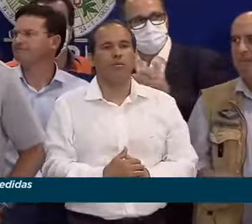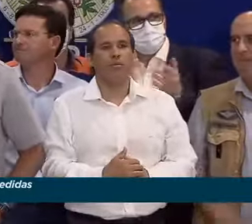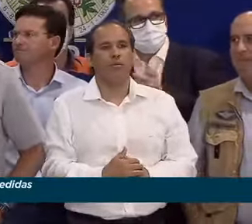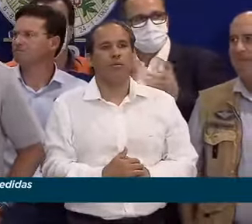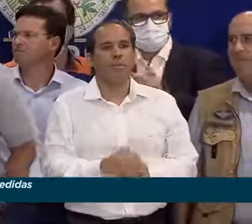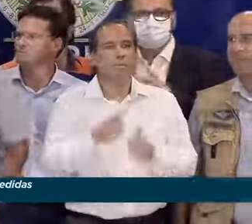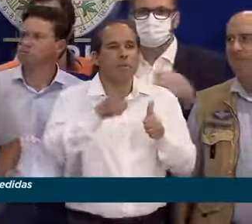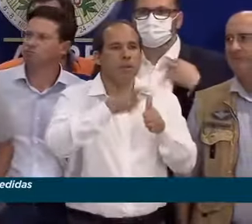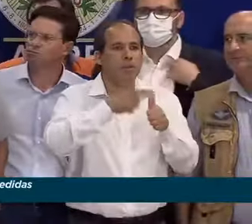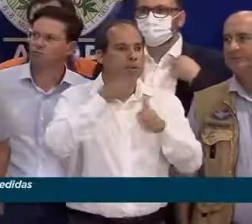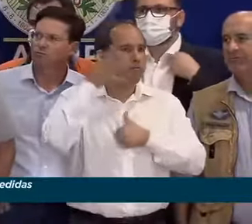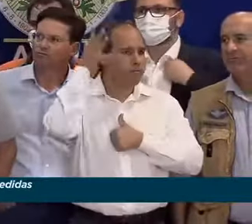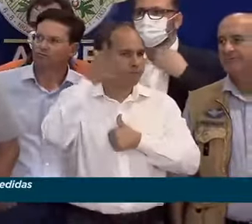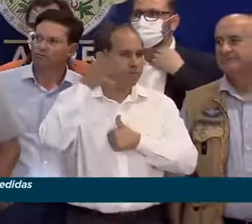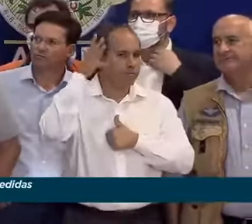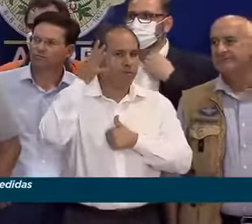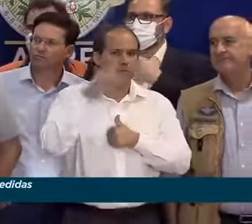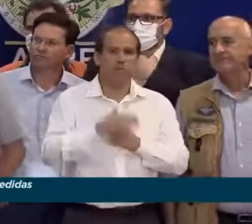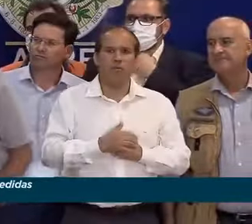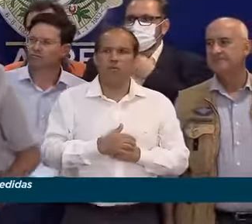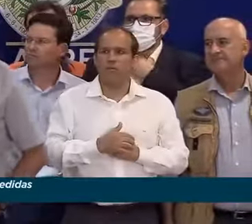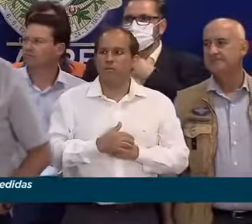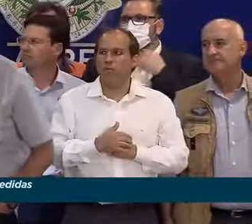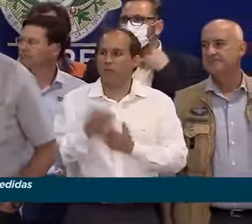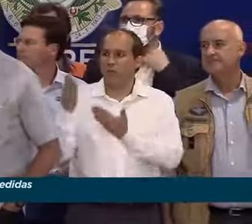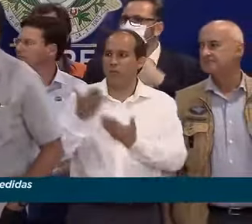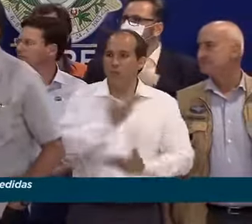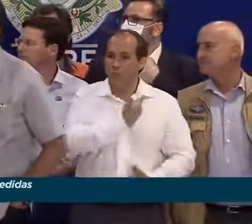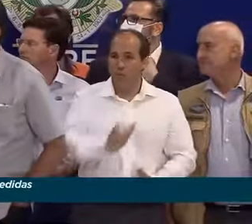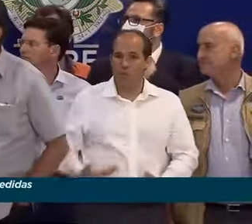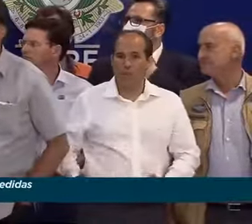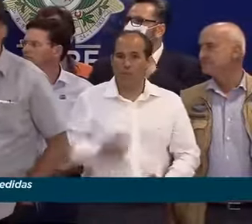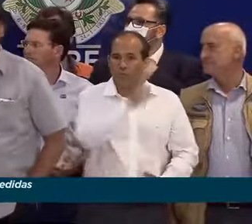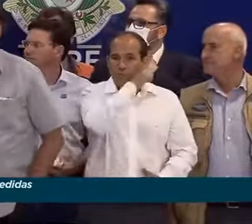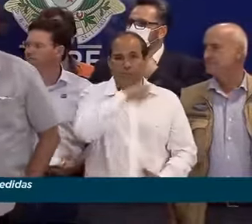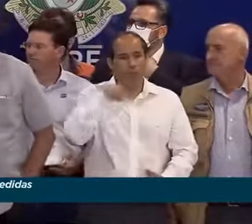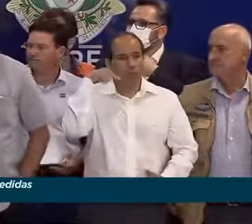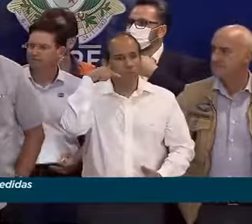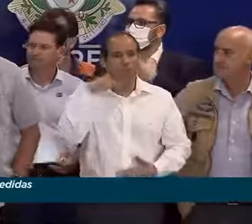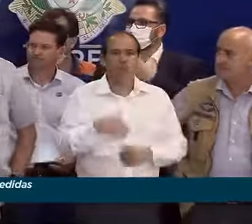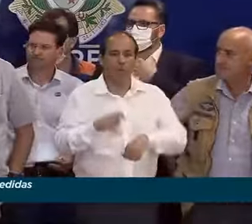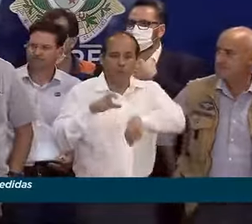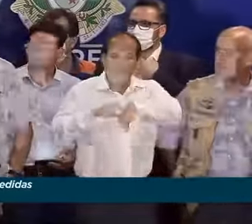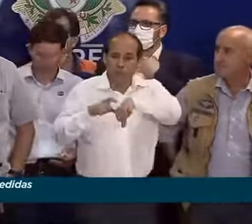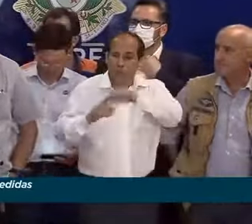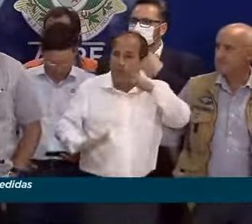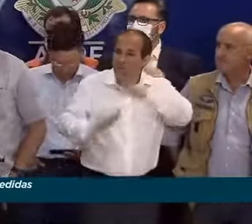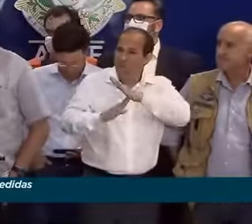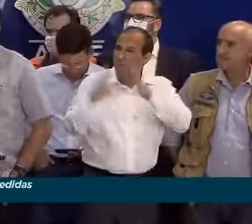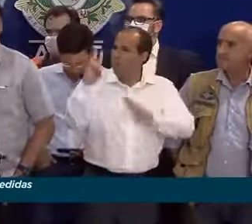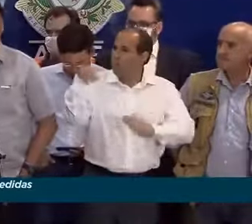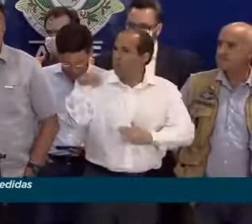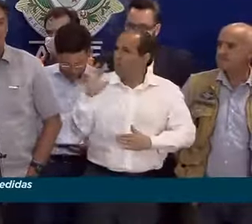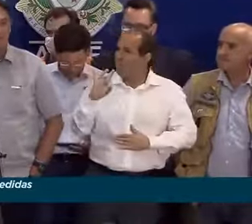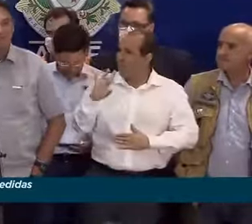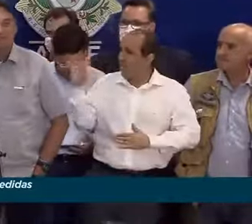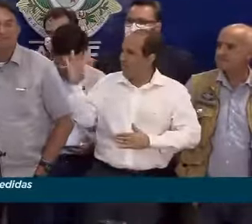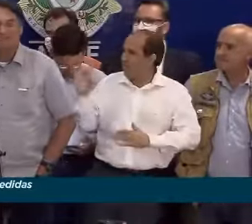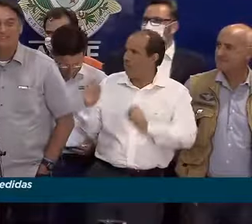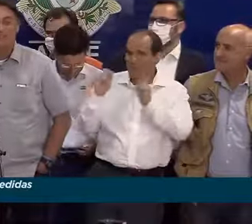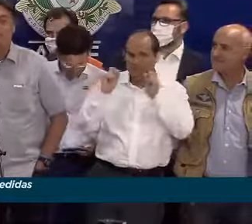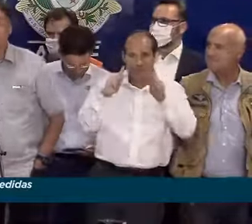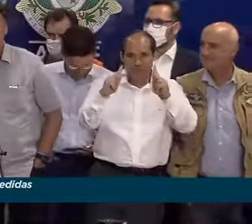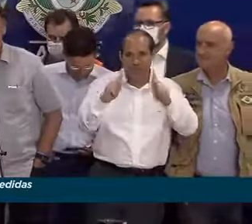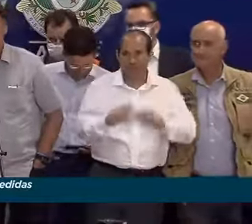Então, vamos primeiro passar a palavra aqui ao governador. O tempo aqui, no máximo 2 minutos cada um, tá ok? Para a gente